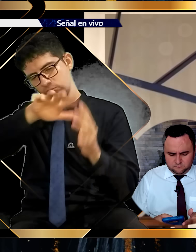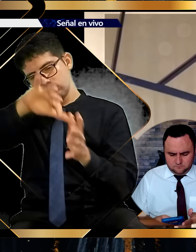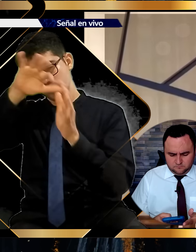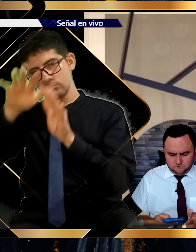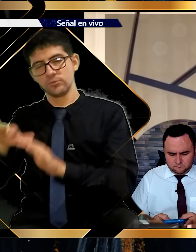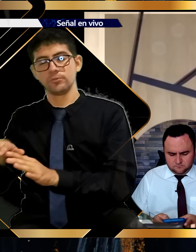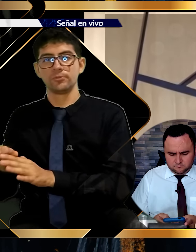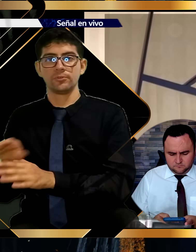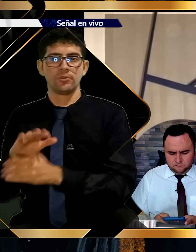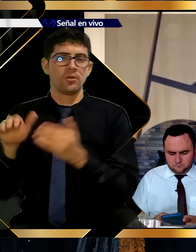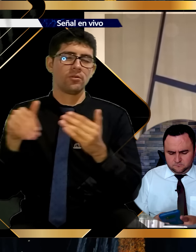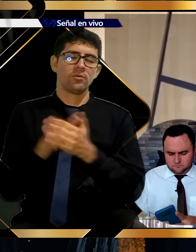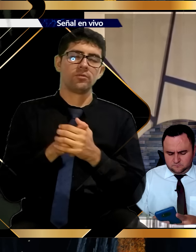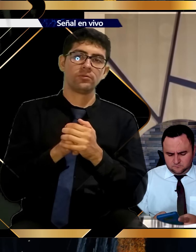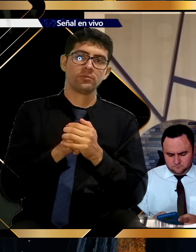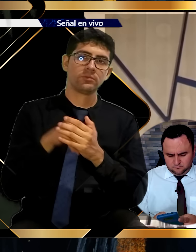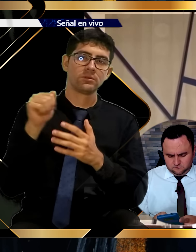La tribulación.